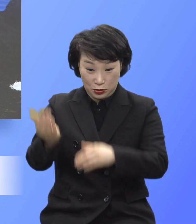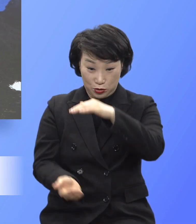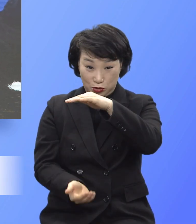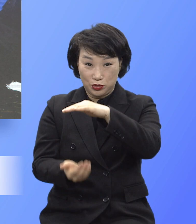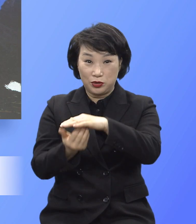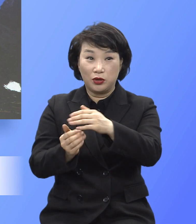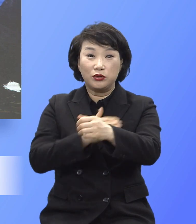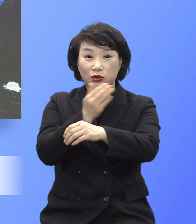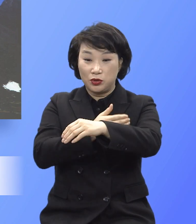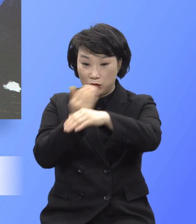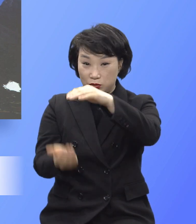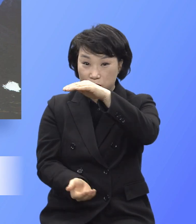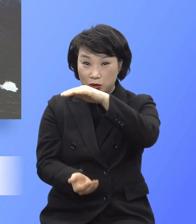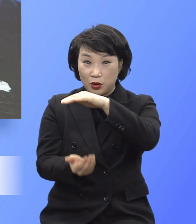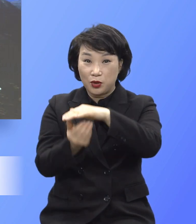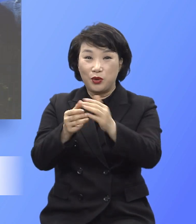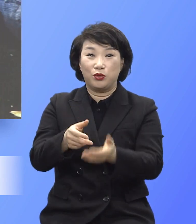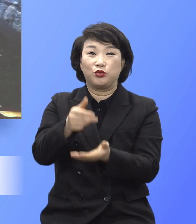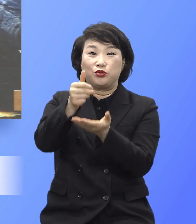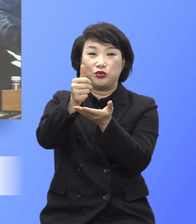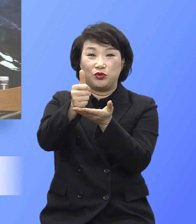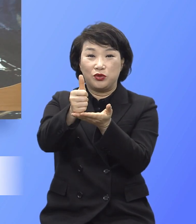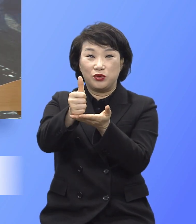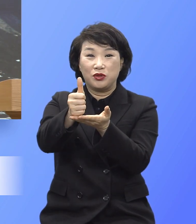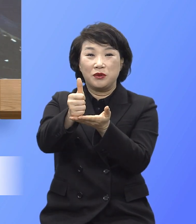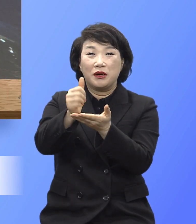존재하시고 전능하신 분인데